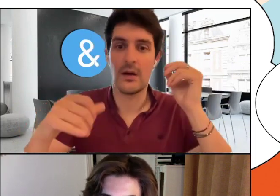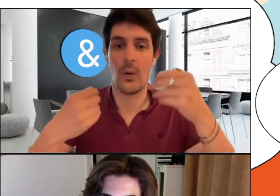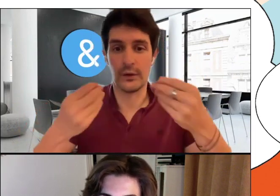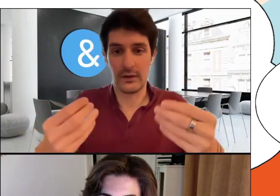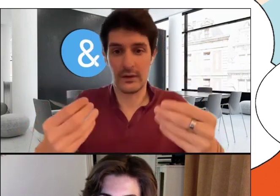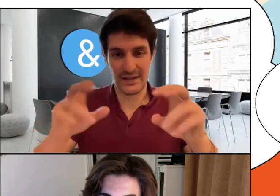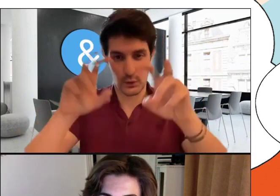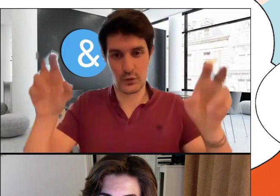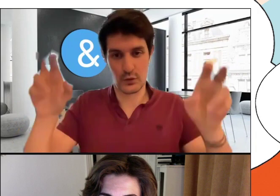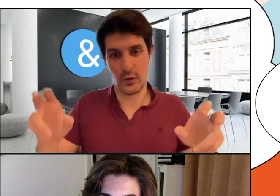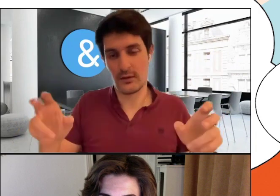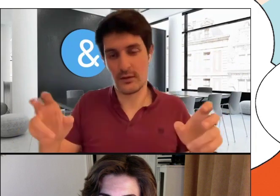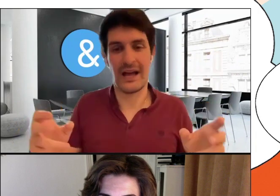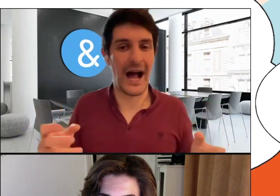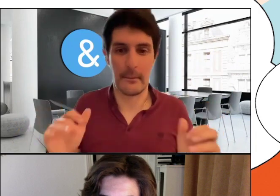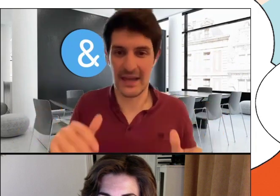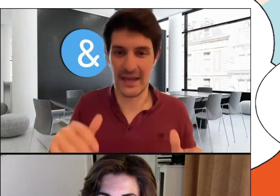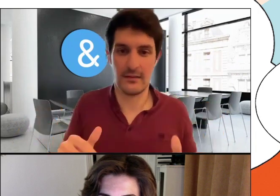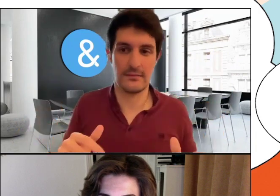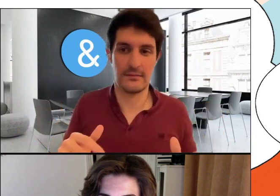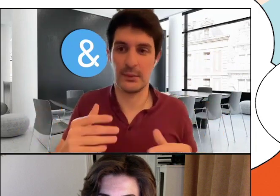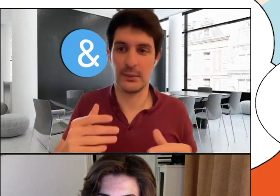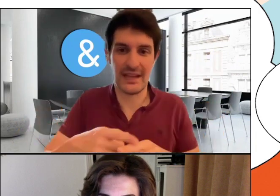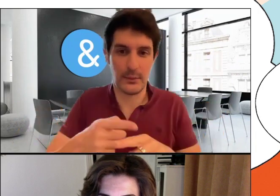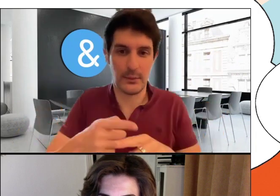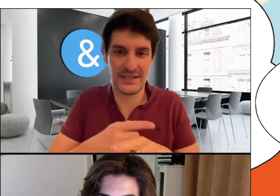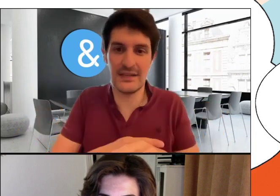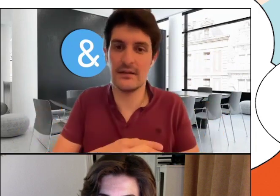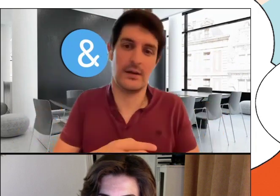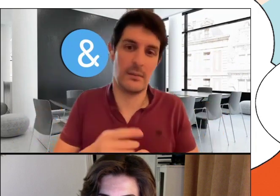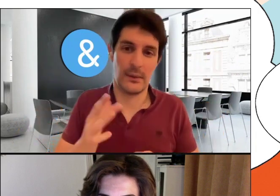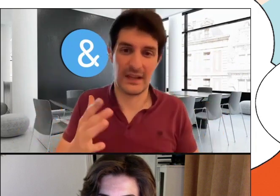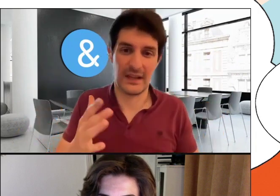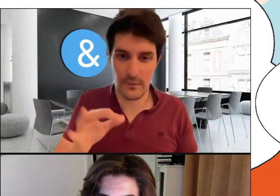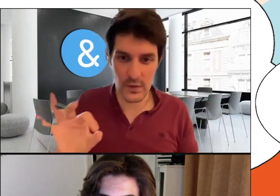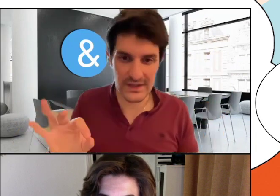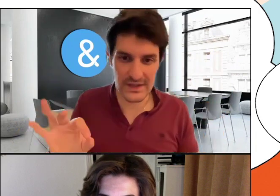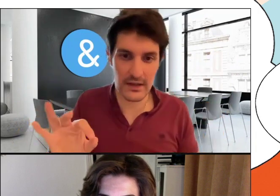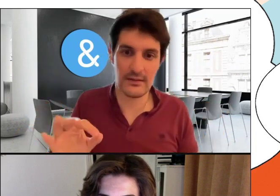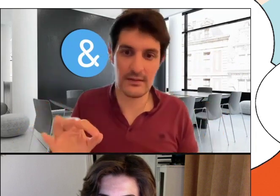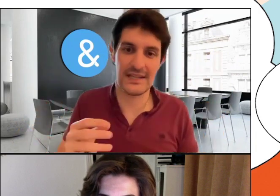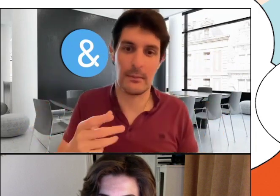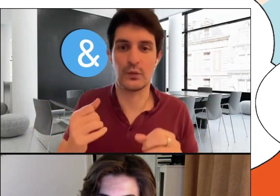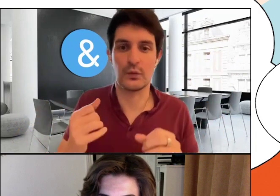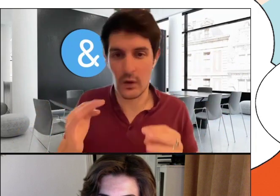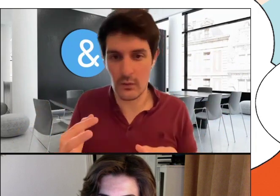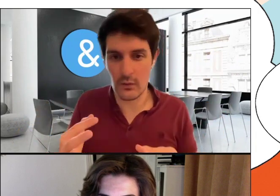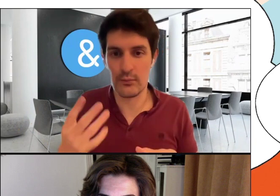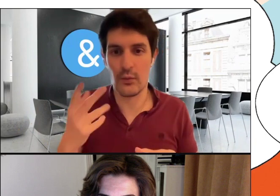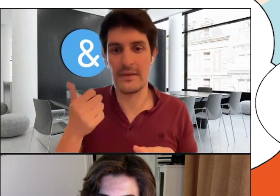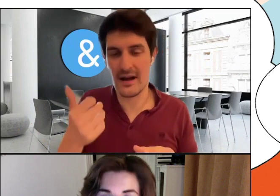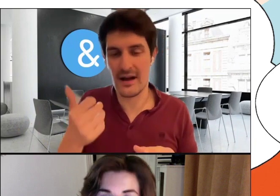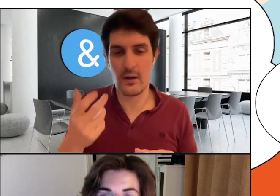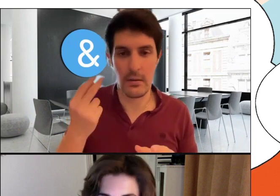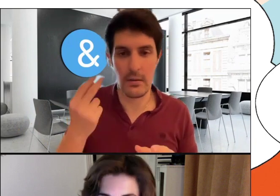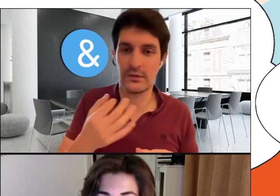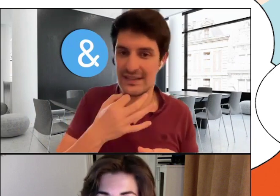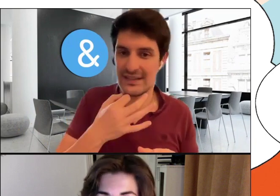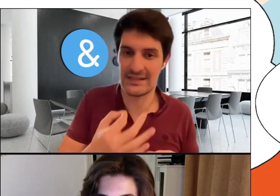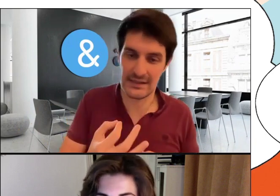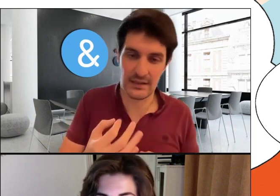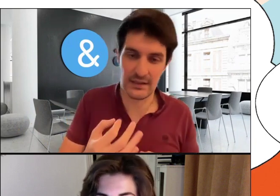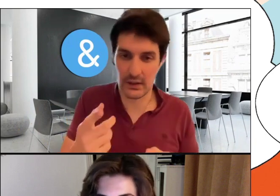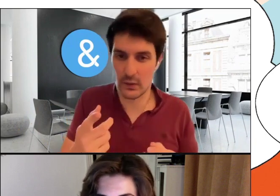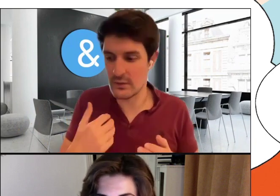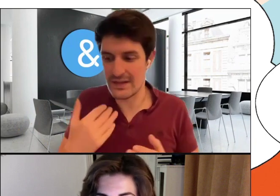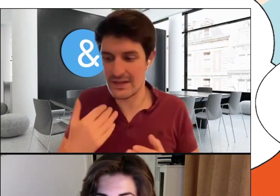la structure. Après, petit à petit, peut-être qu'en français, ça prend du temps pour bien comprendre ce qui est dit. Et